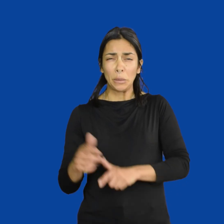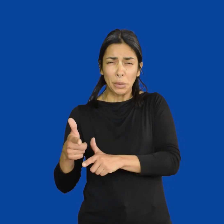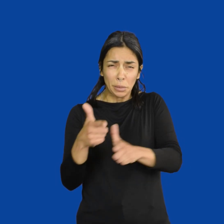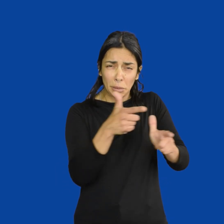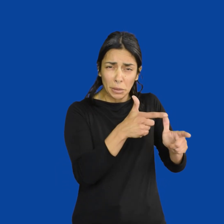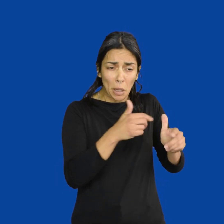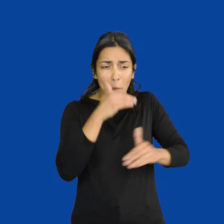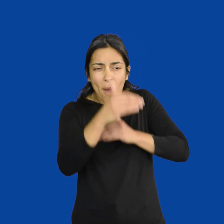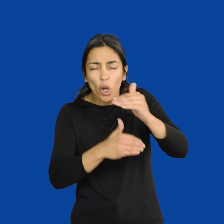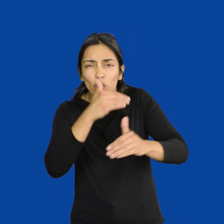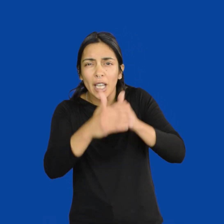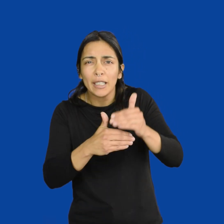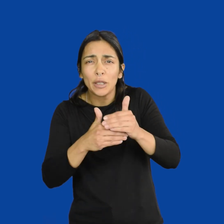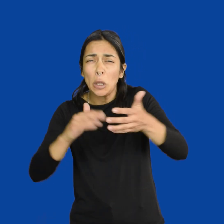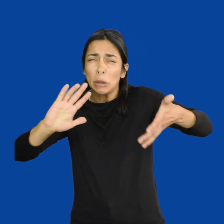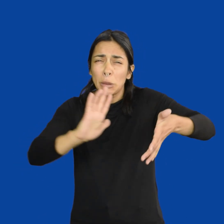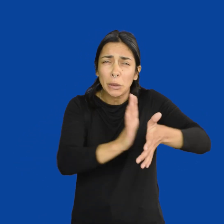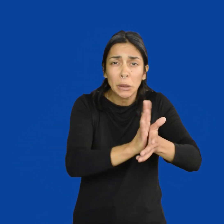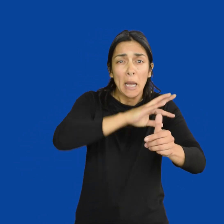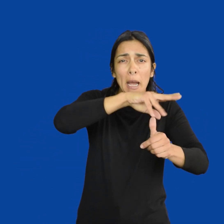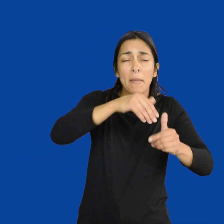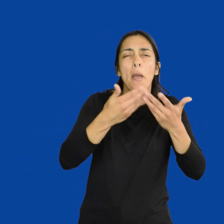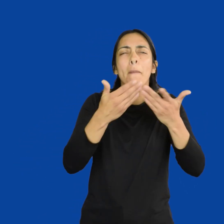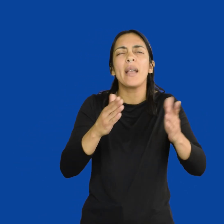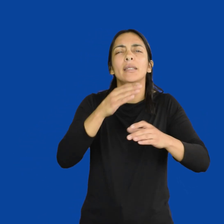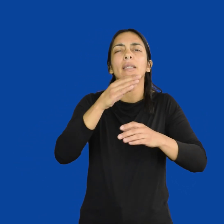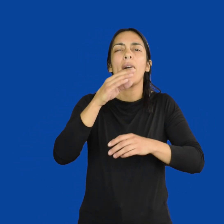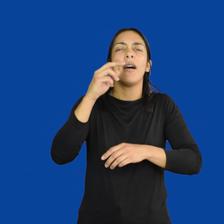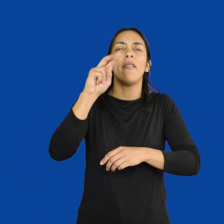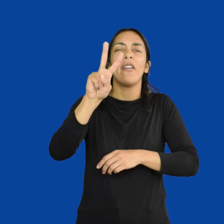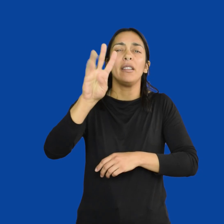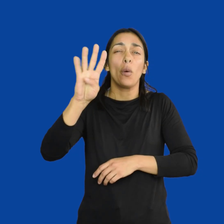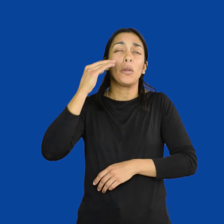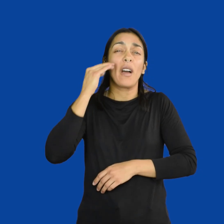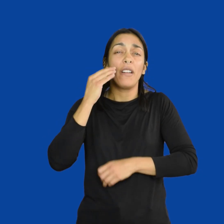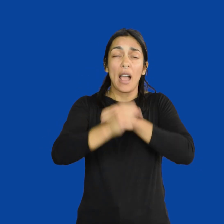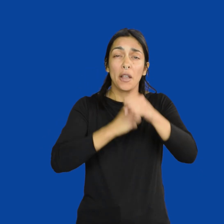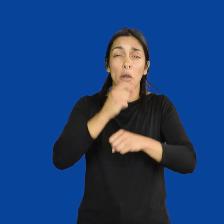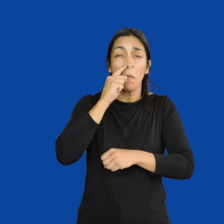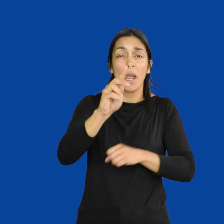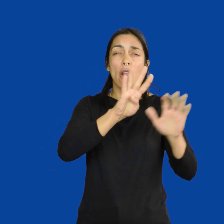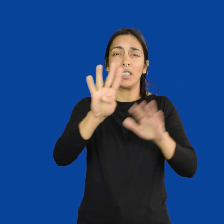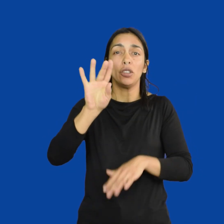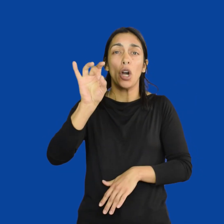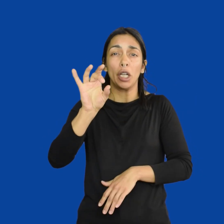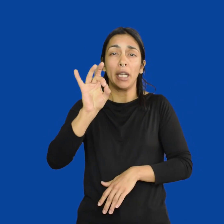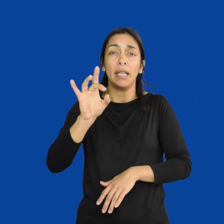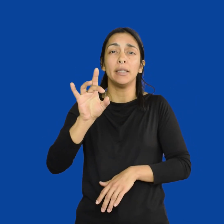El proceso de exterminio armenio comenzó el 24 de abril de 1915 bajo órdenes del Partido